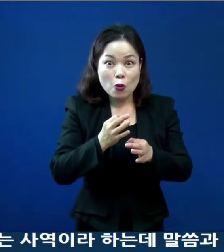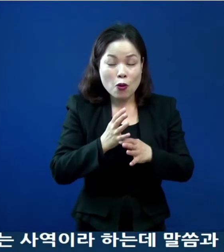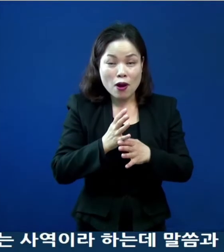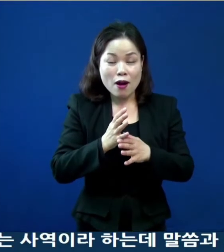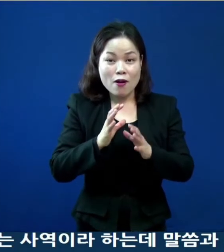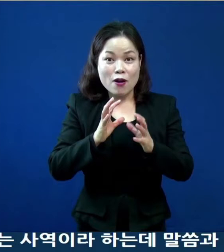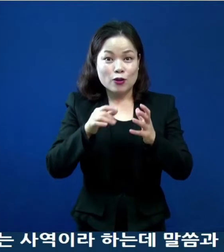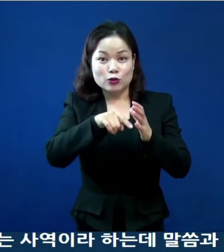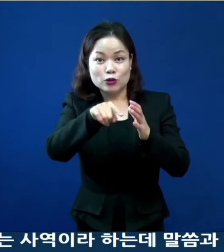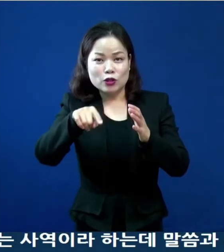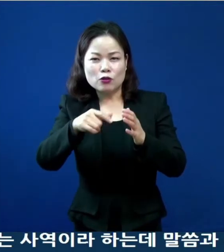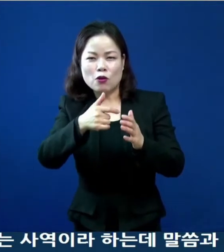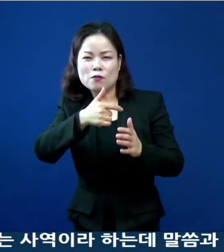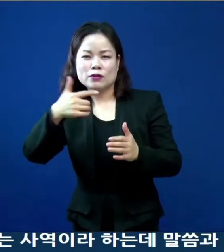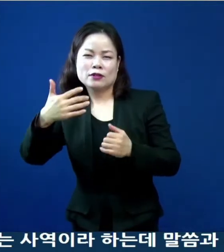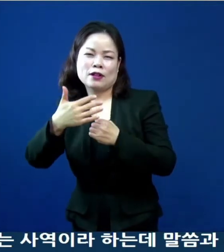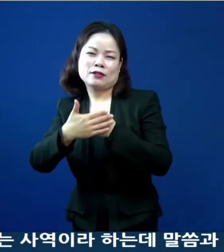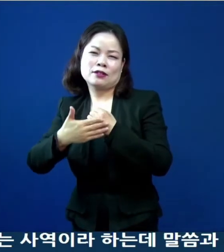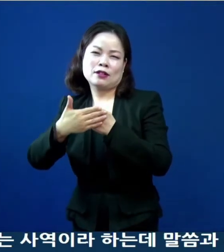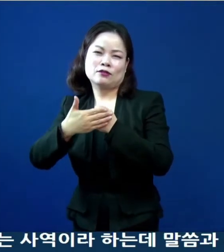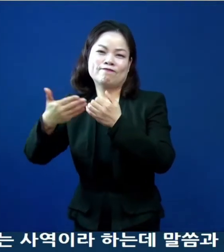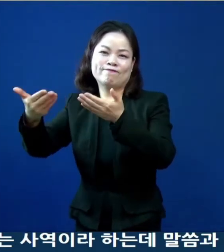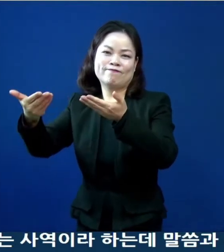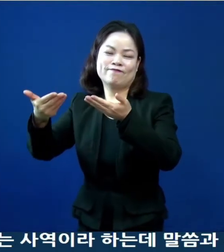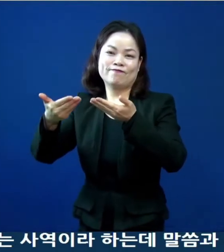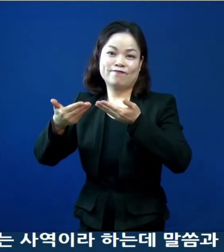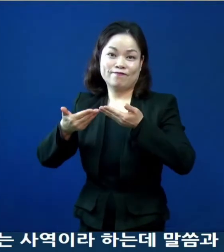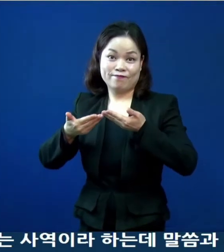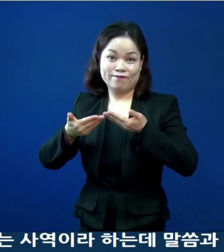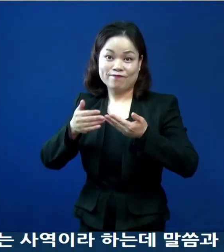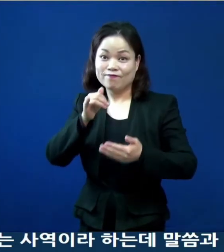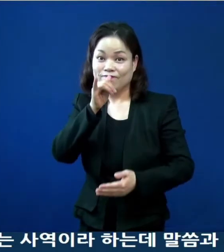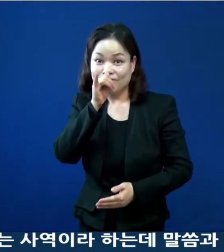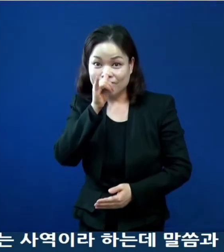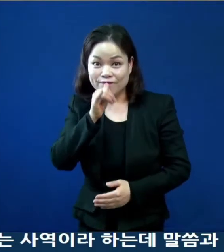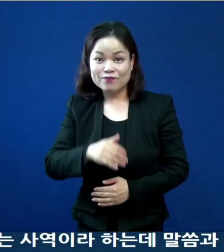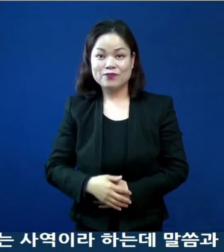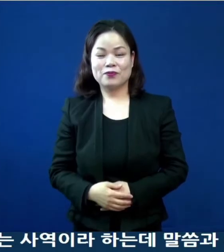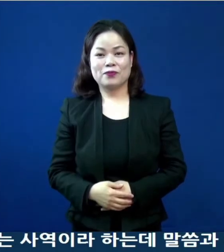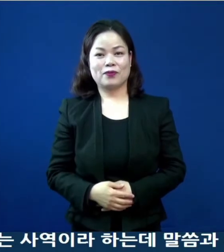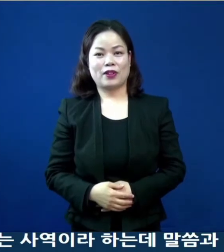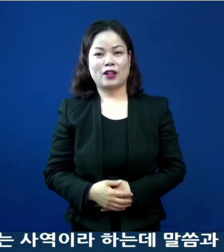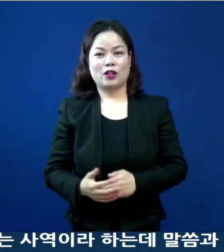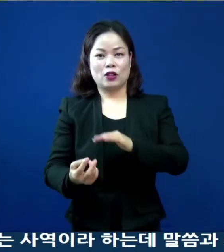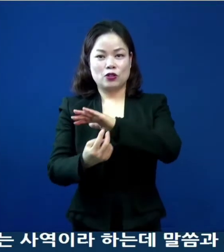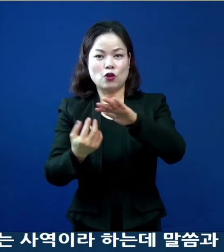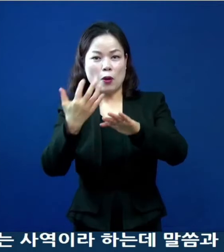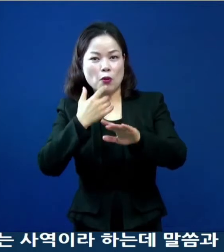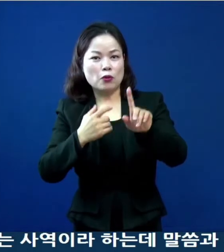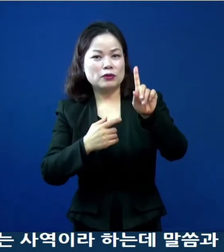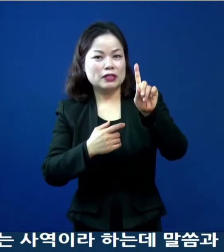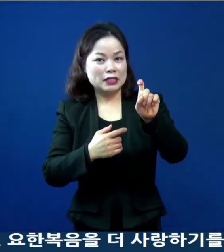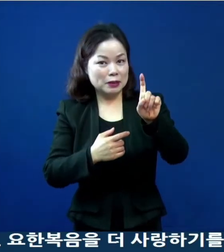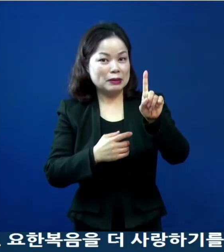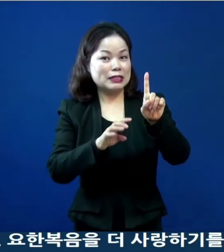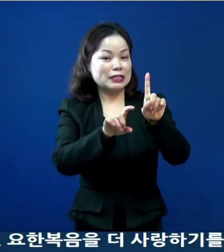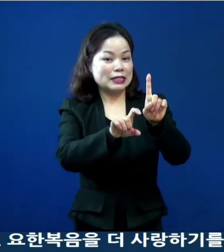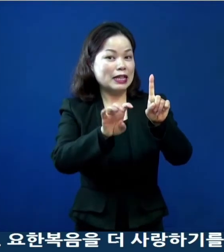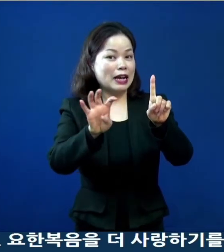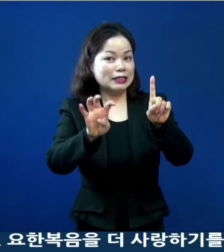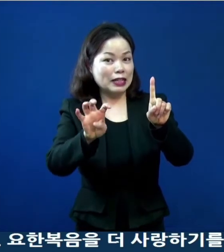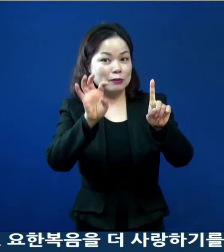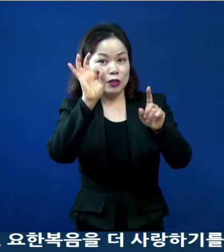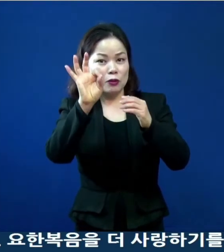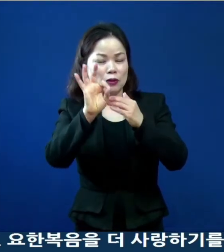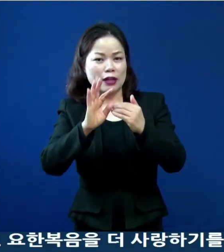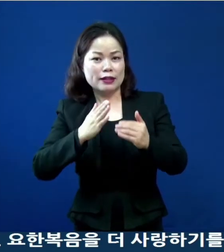연결해서 우리들에게 엄청난 은혜를 주고 있죠. 다시 한번 요한복음 11장 40절로 오면